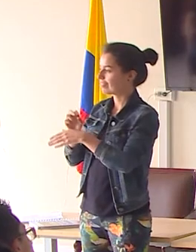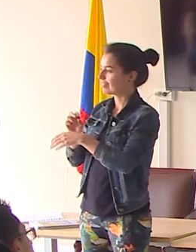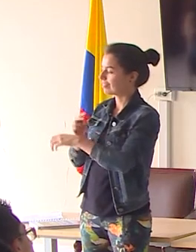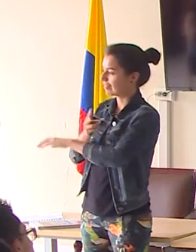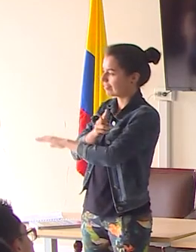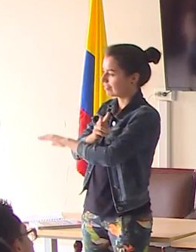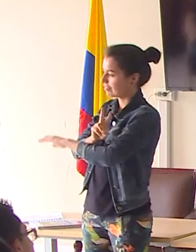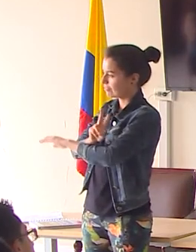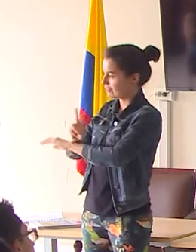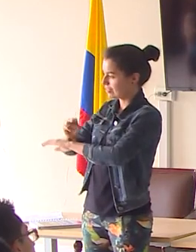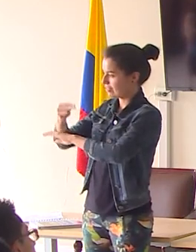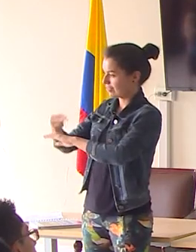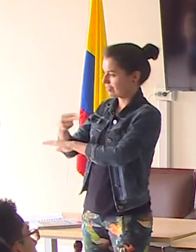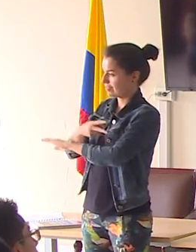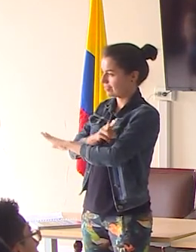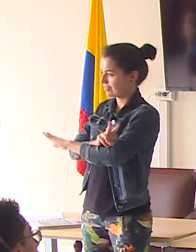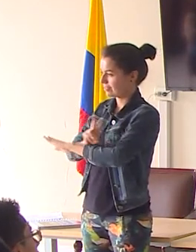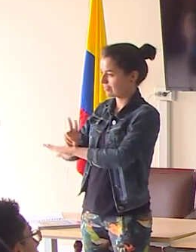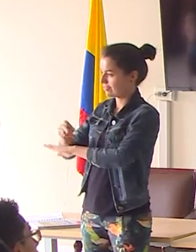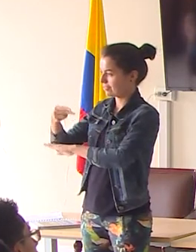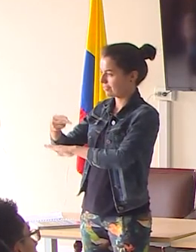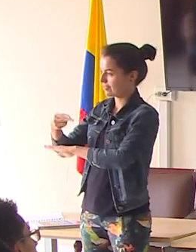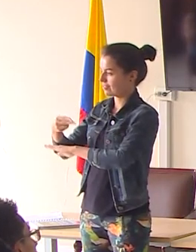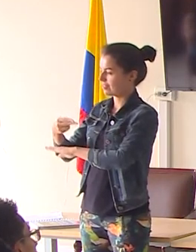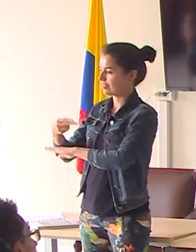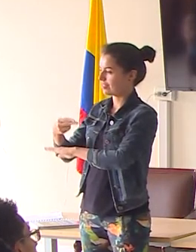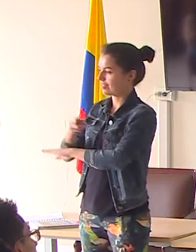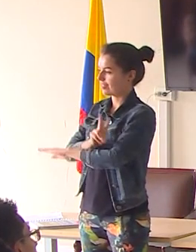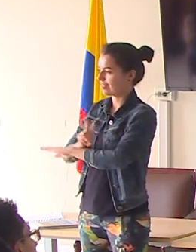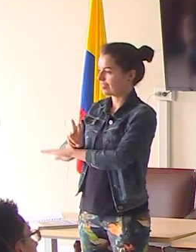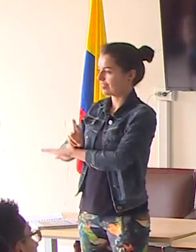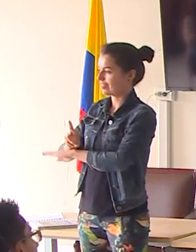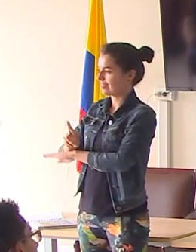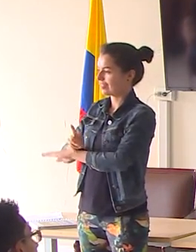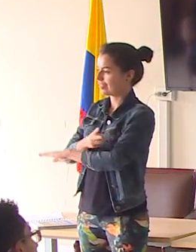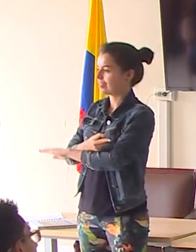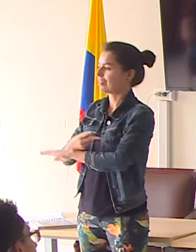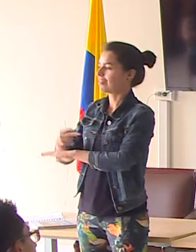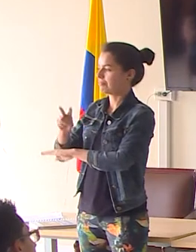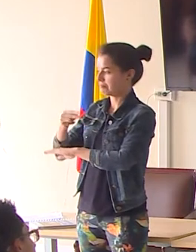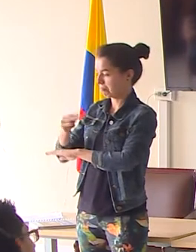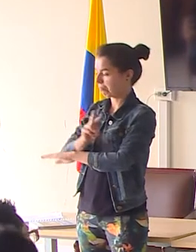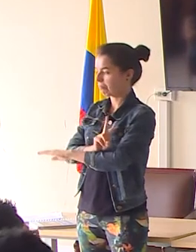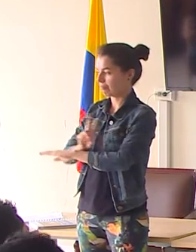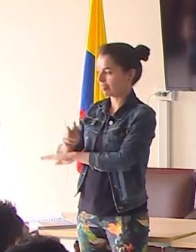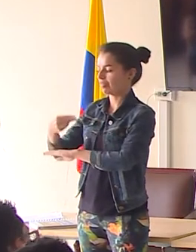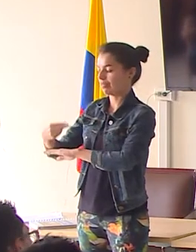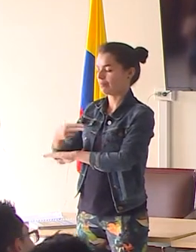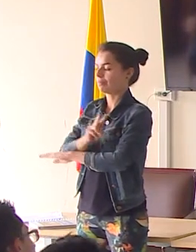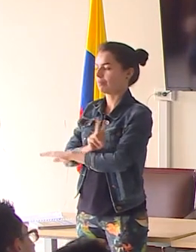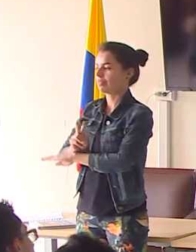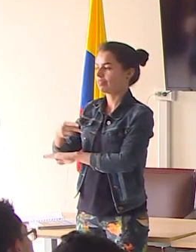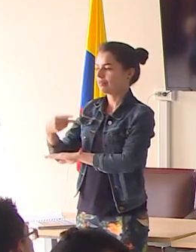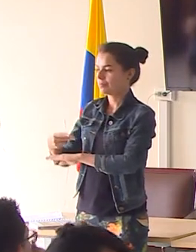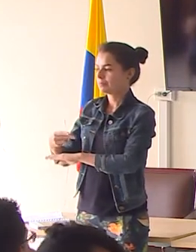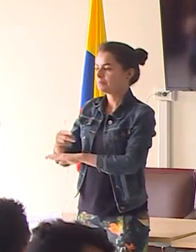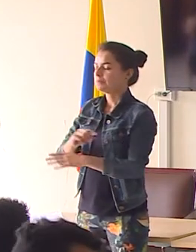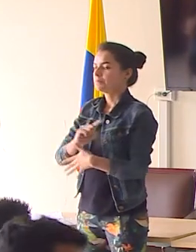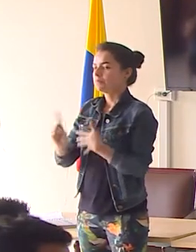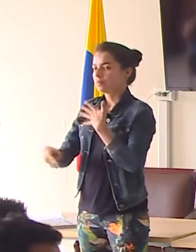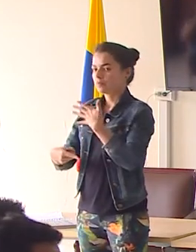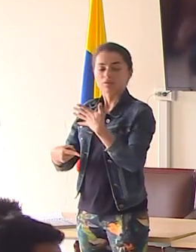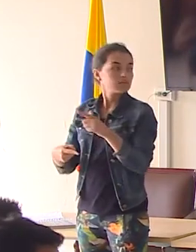en el distrito no al norte de la ciudad que es la estructura cada vemos la estructura